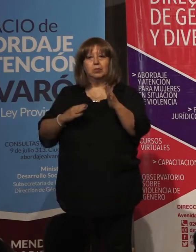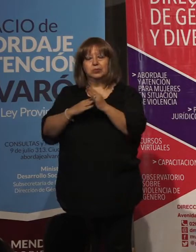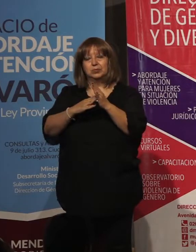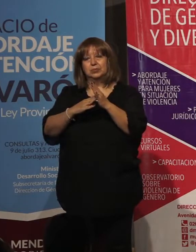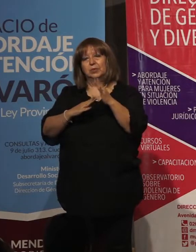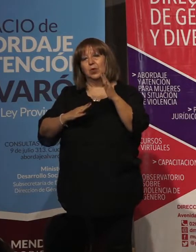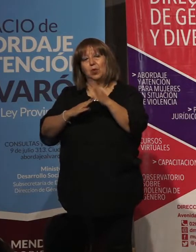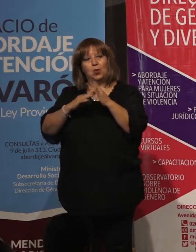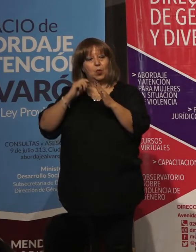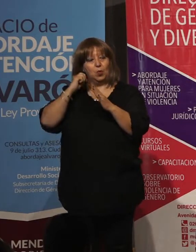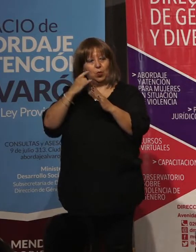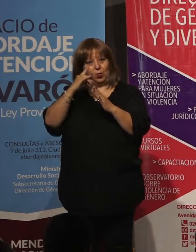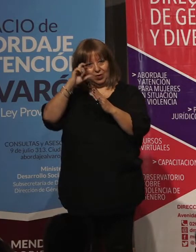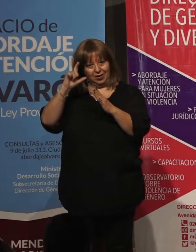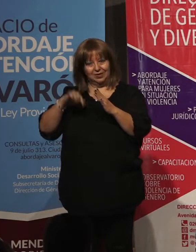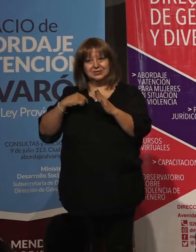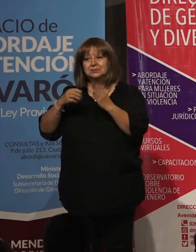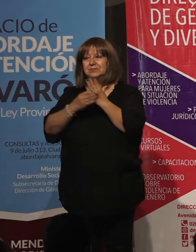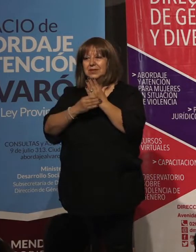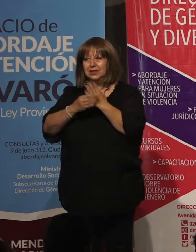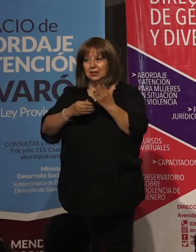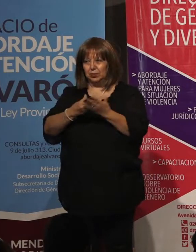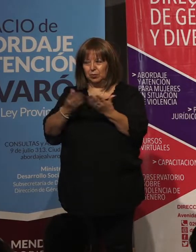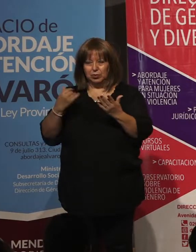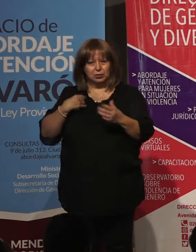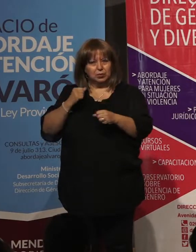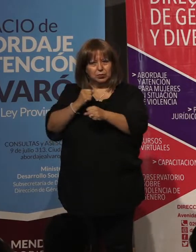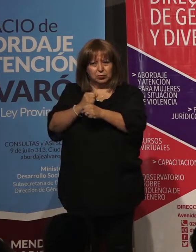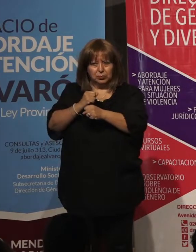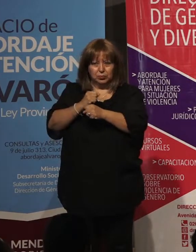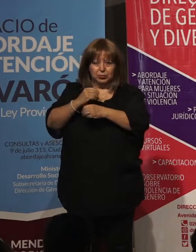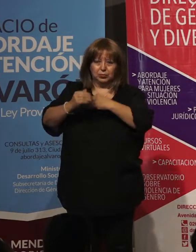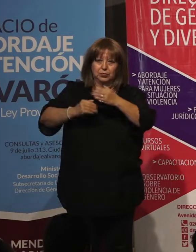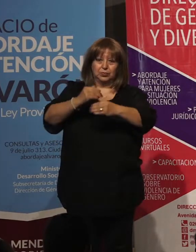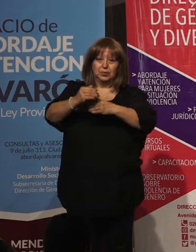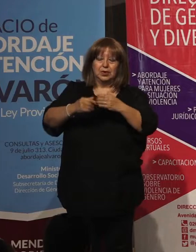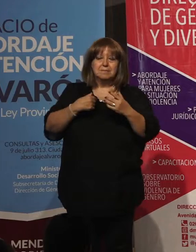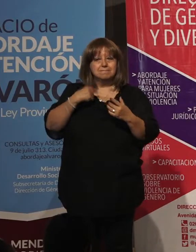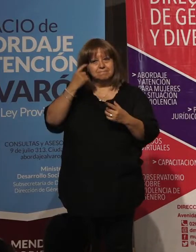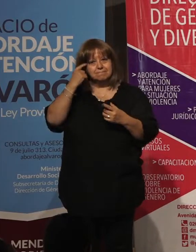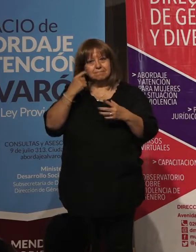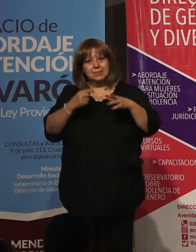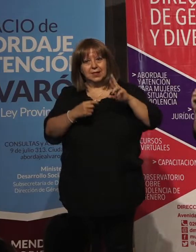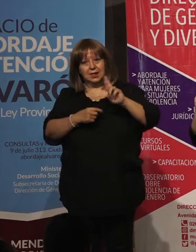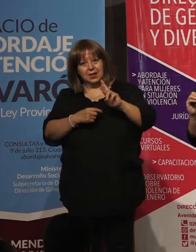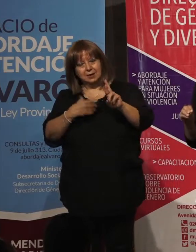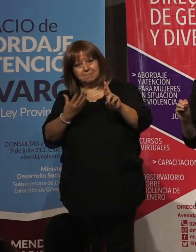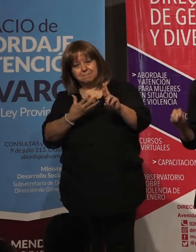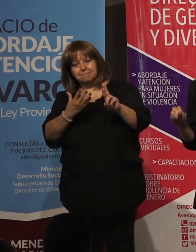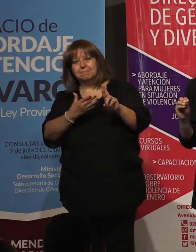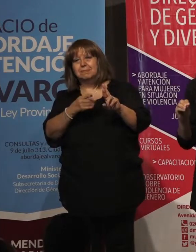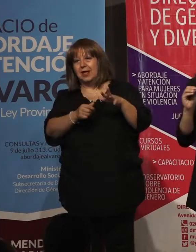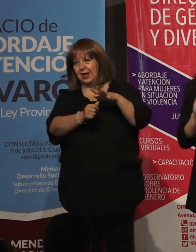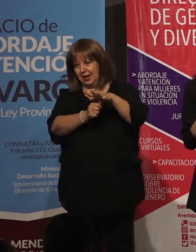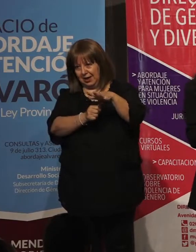que es el doctor Alejandro Bule, el Ministerio Público empezó a trabajar en la perspectiva de género e incorporar esta perspectiva de género como política